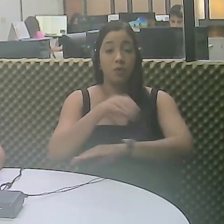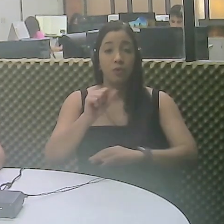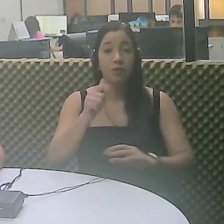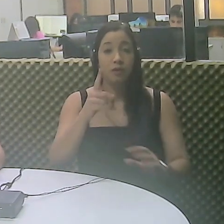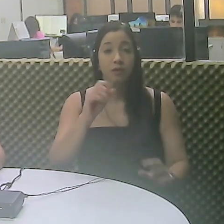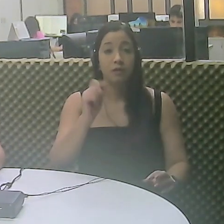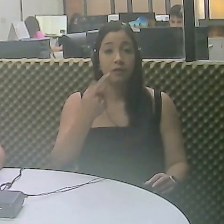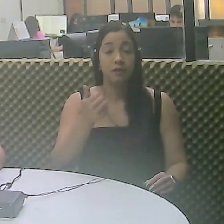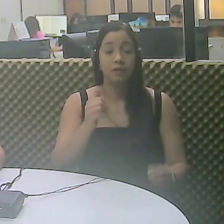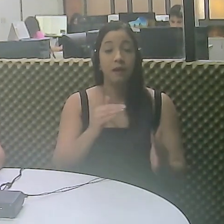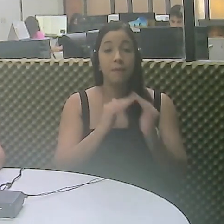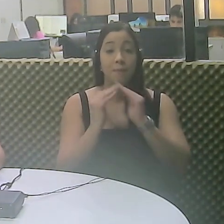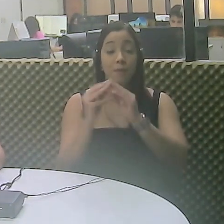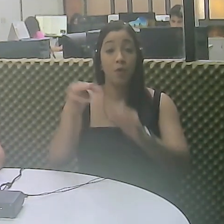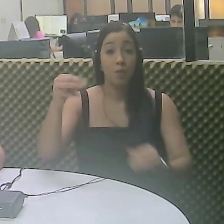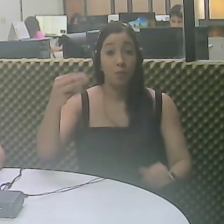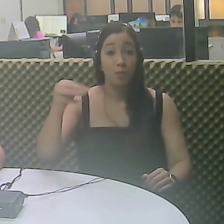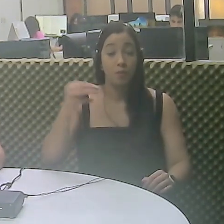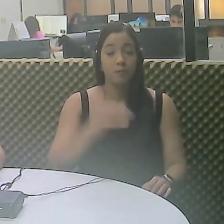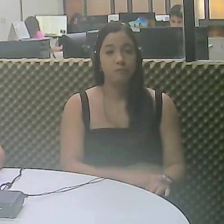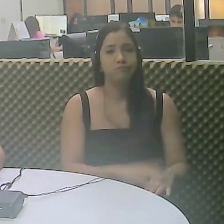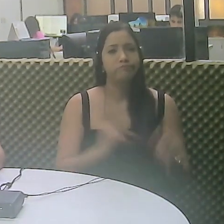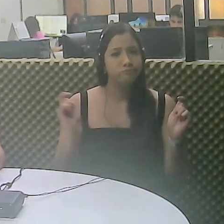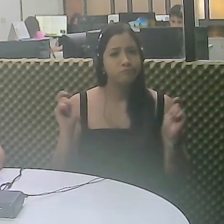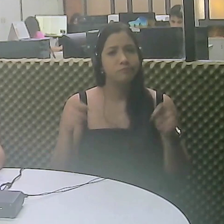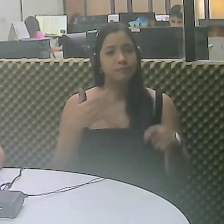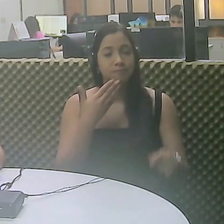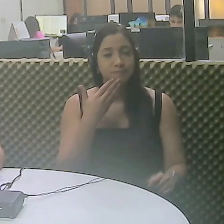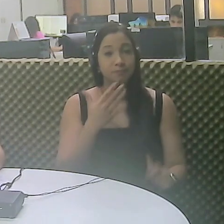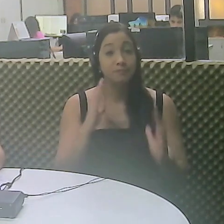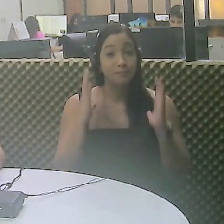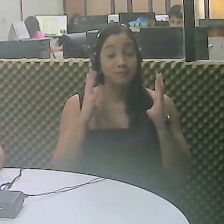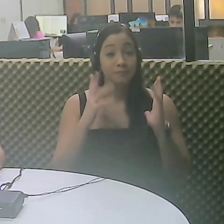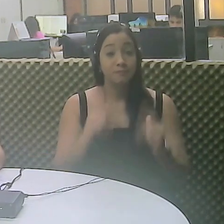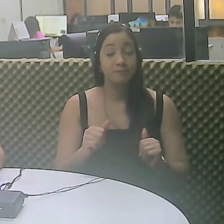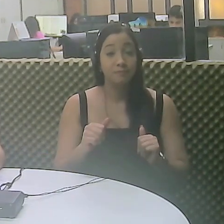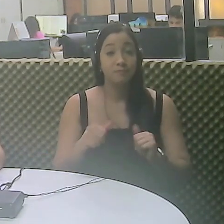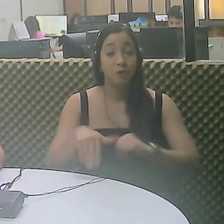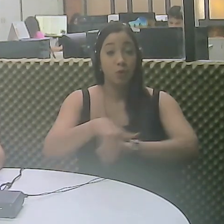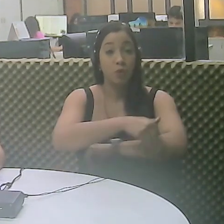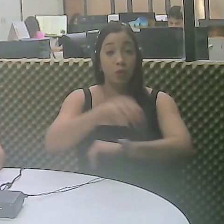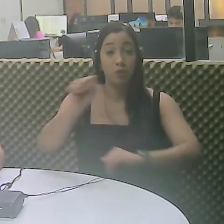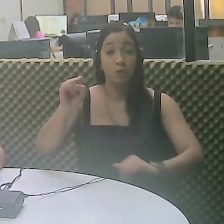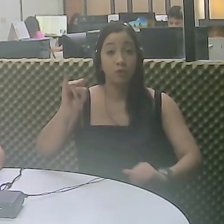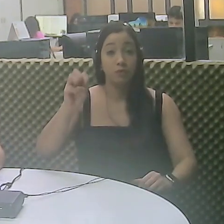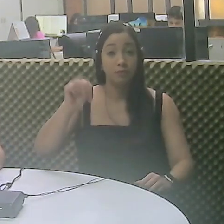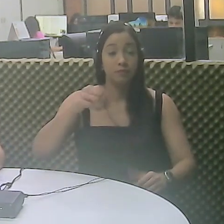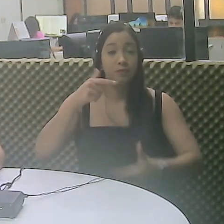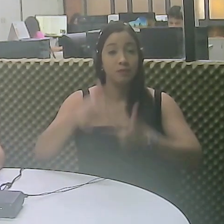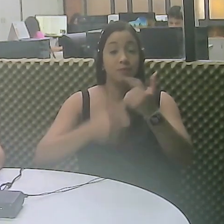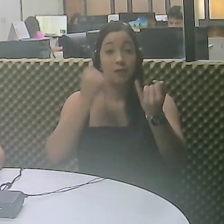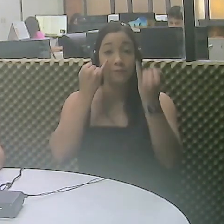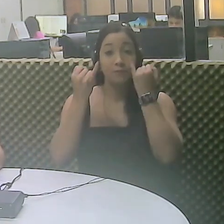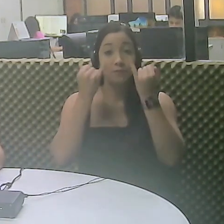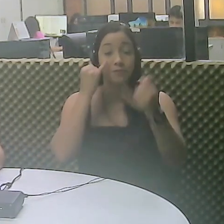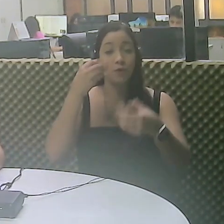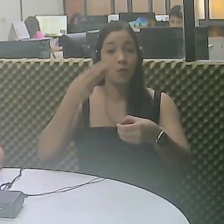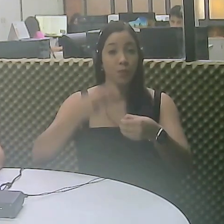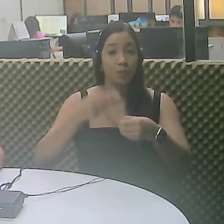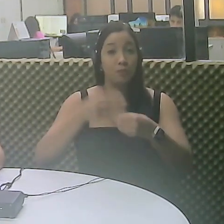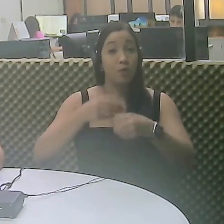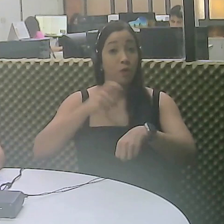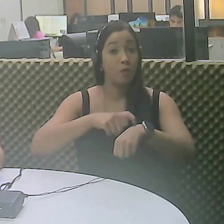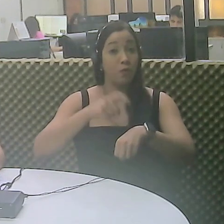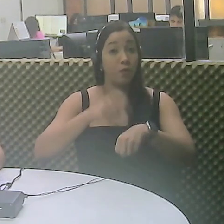Marinho, além do bairro Morumbi. É possível solicitar a limpeza de bueiros pelo SIM, Serviço de Informação Municipal, em